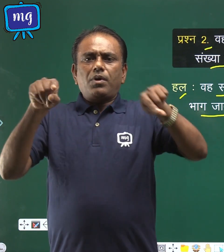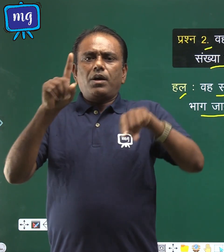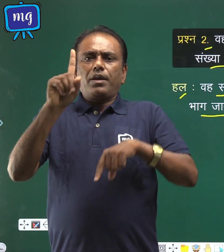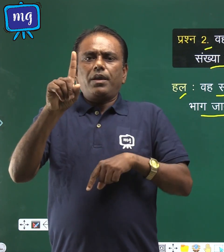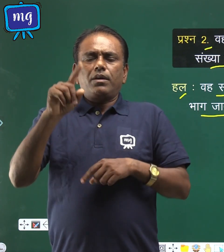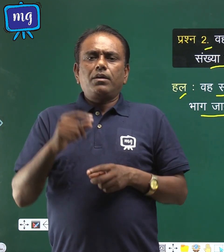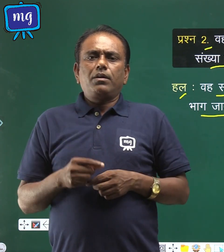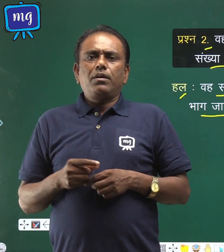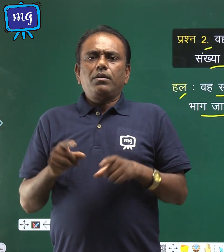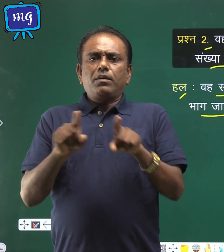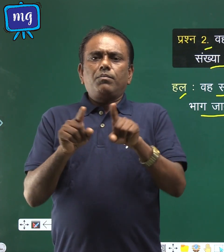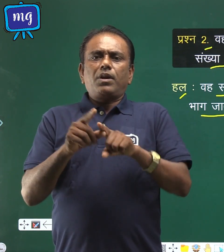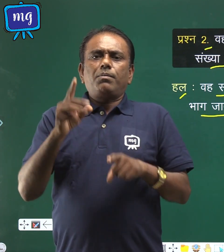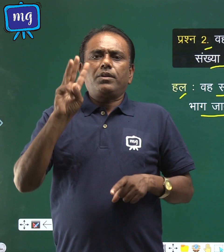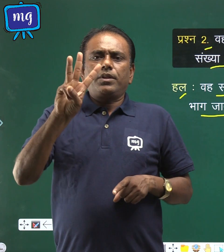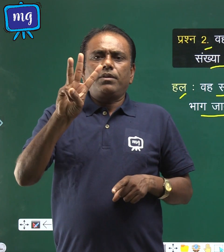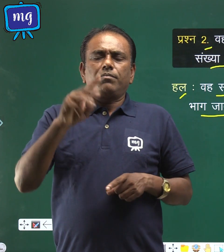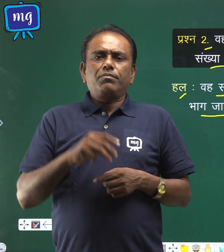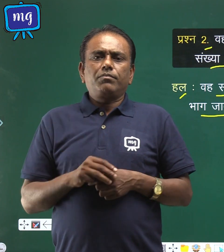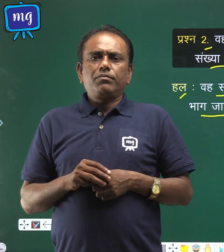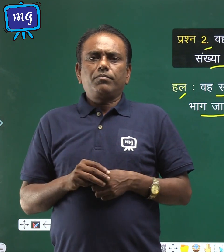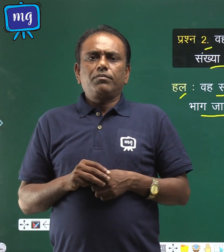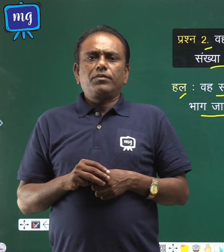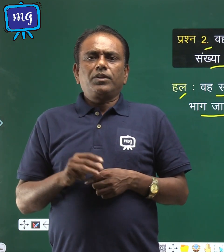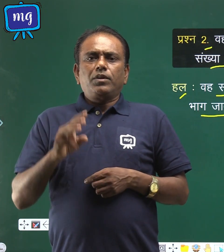3/1 बराबर 3,